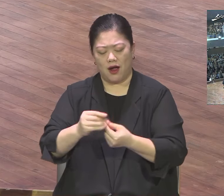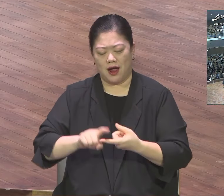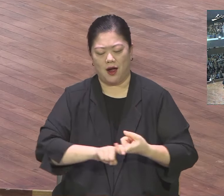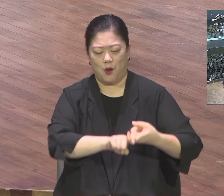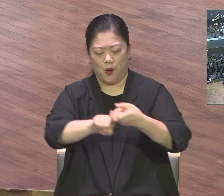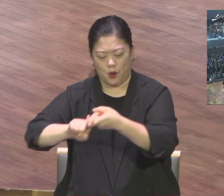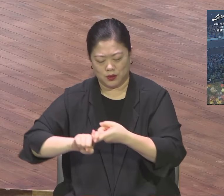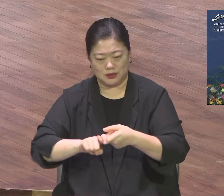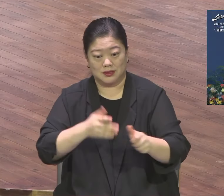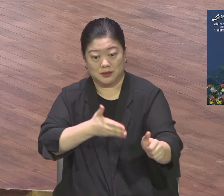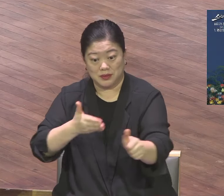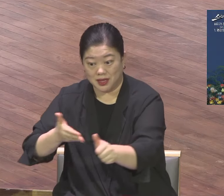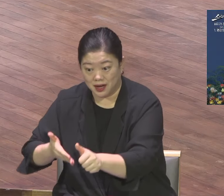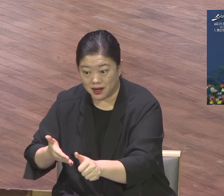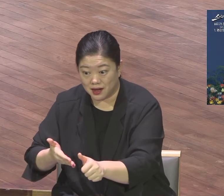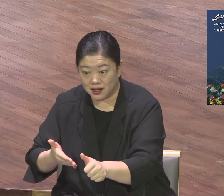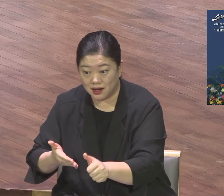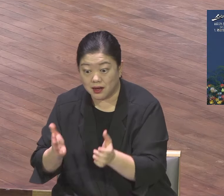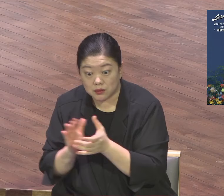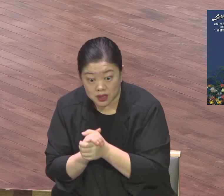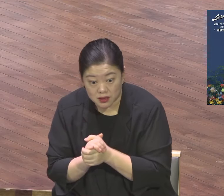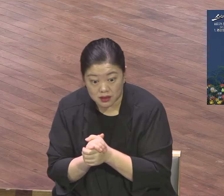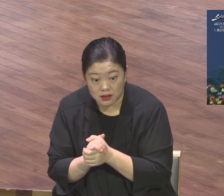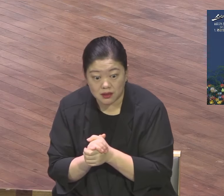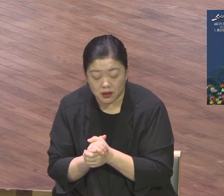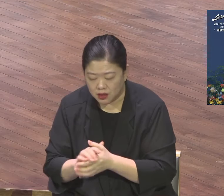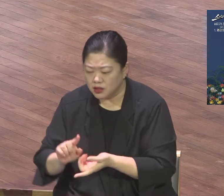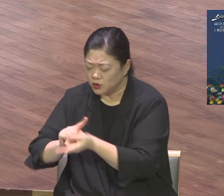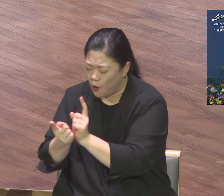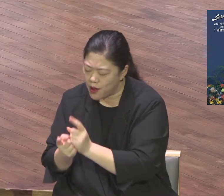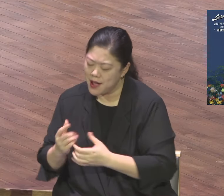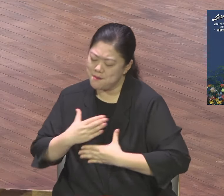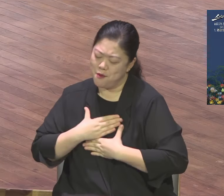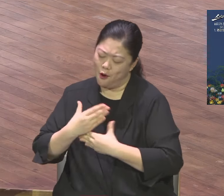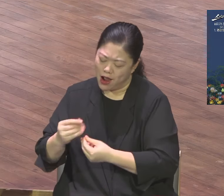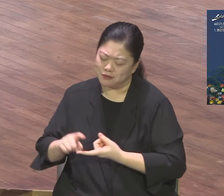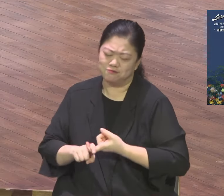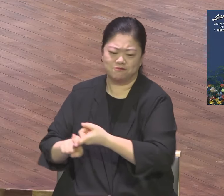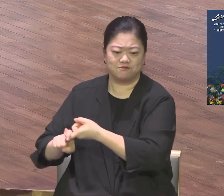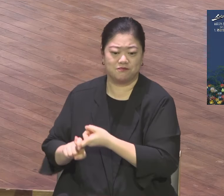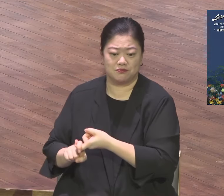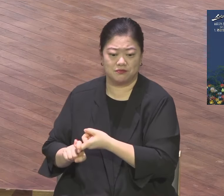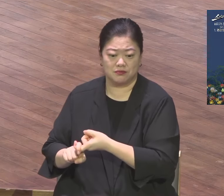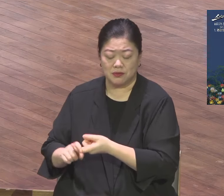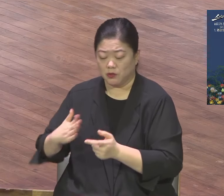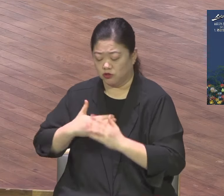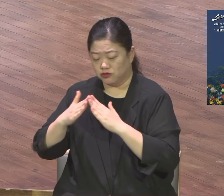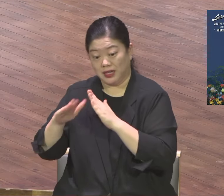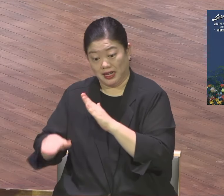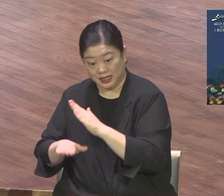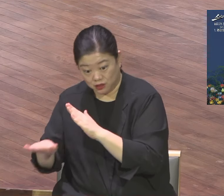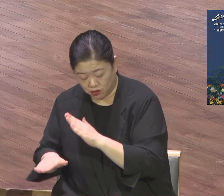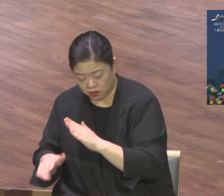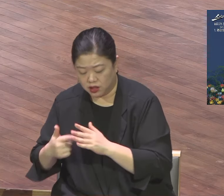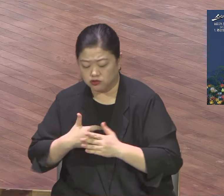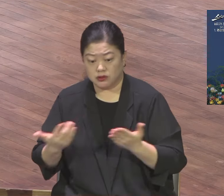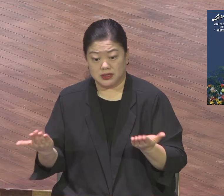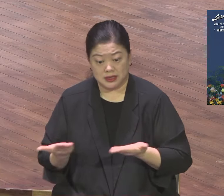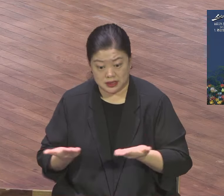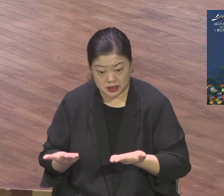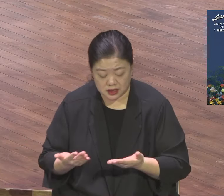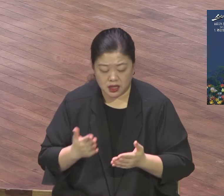영계가 거리 돼야 돼요. 여러분 가정이 거리 돼야 돼요. 여러분의 사역 현장 거리 돼야 돼요. 여러분 전도회가 거리 되기